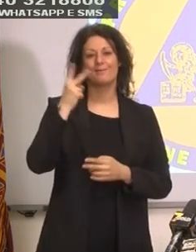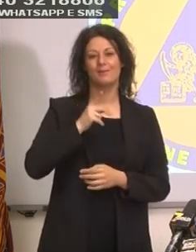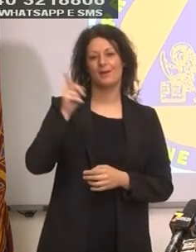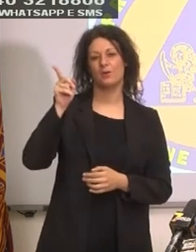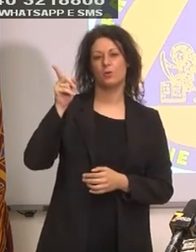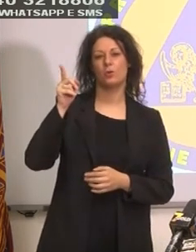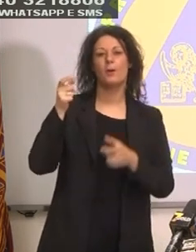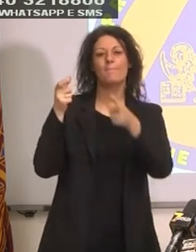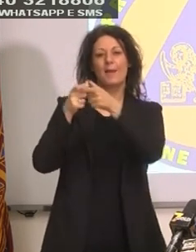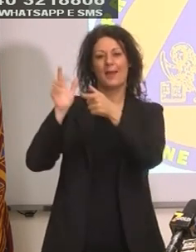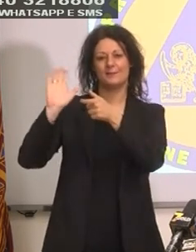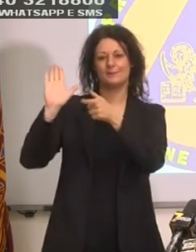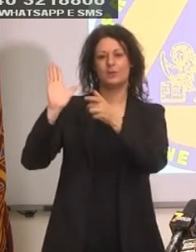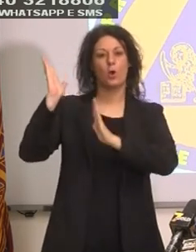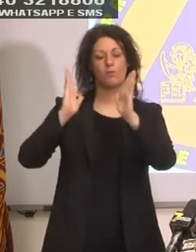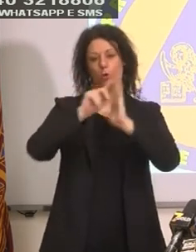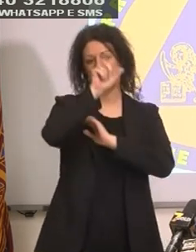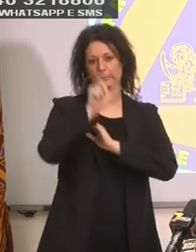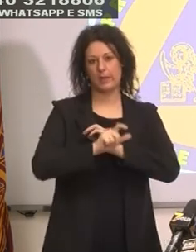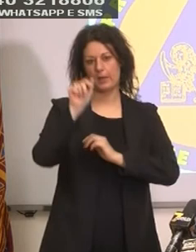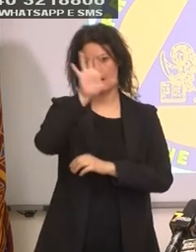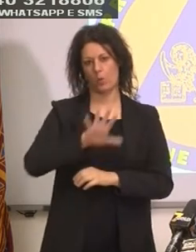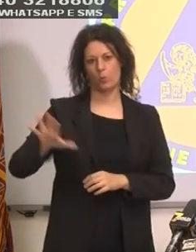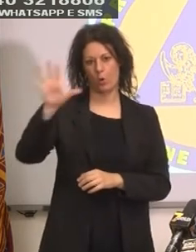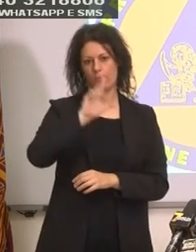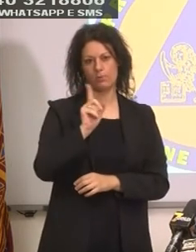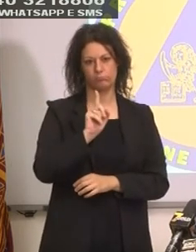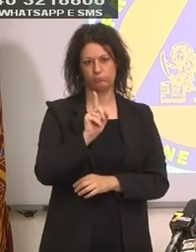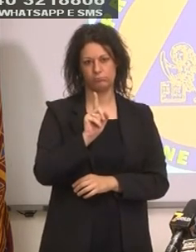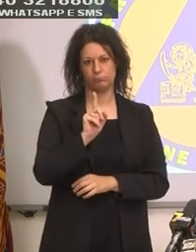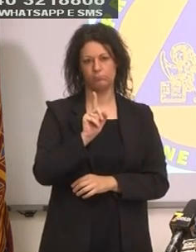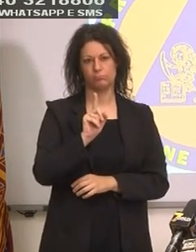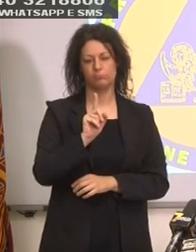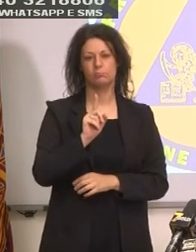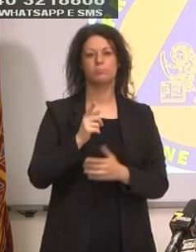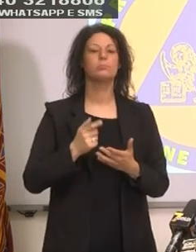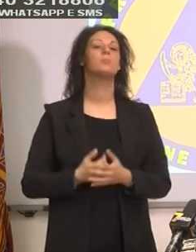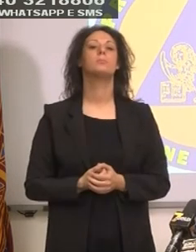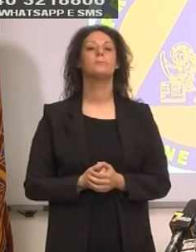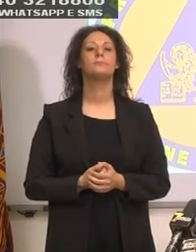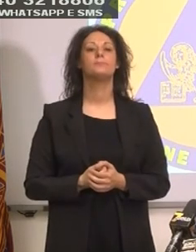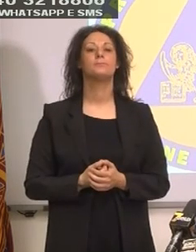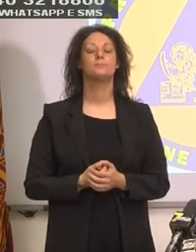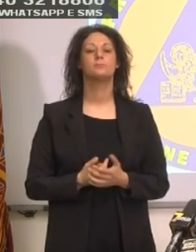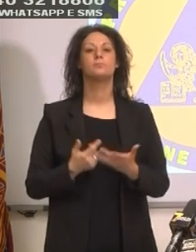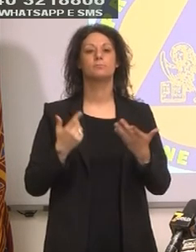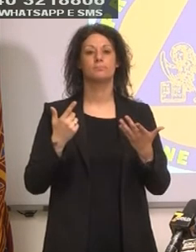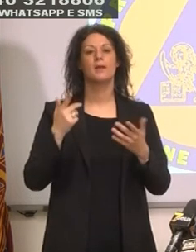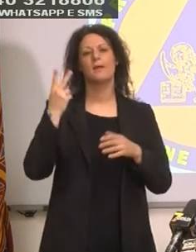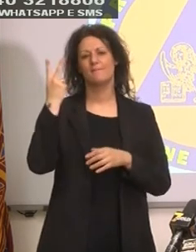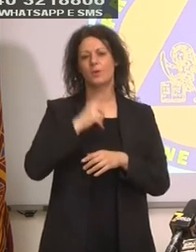neanche dell'Europa. Quindi stiamo parlando di una comunità che non ha avuto il coronavirus in maniera così importante come